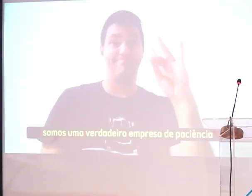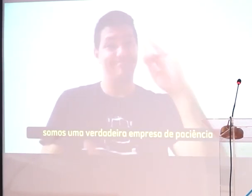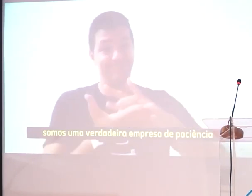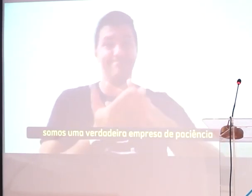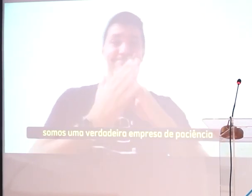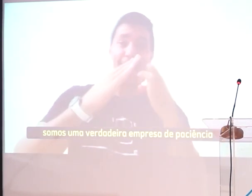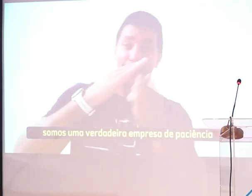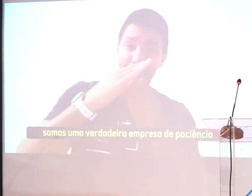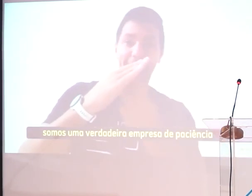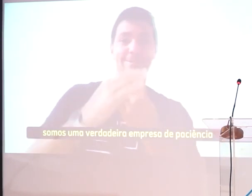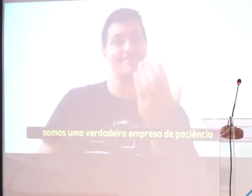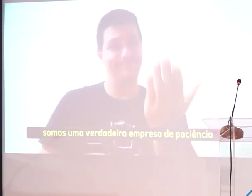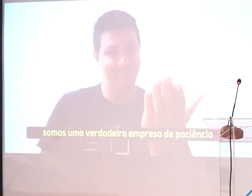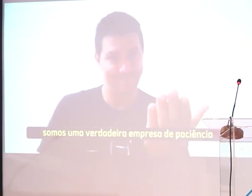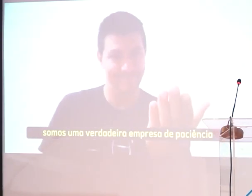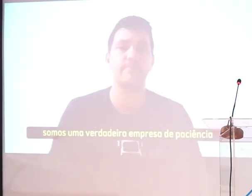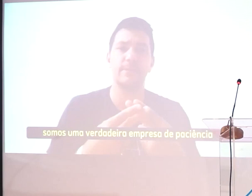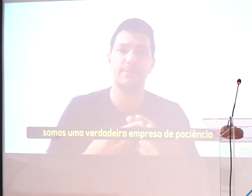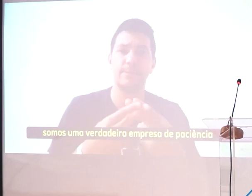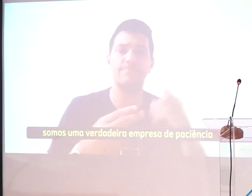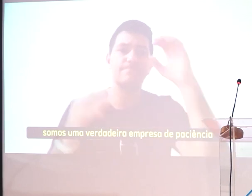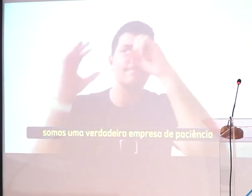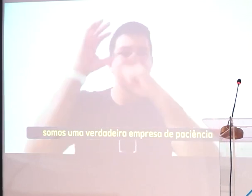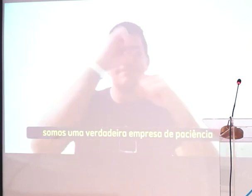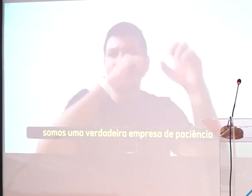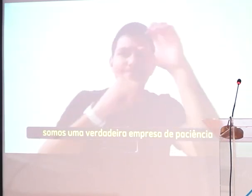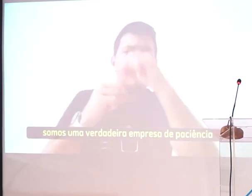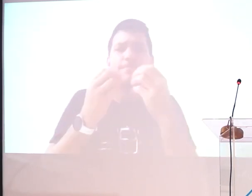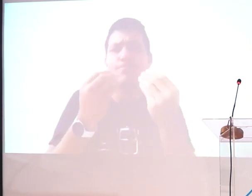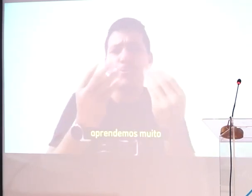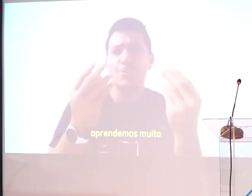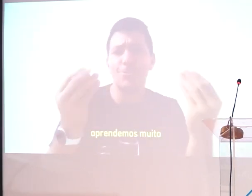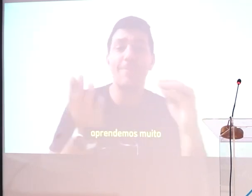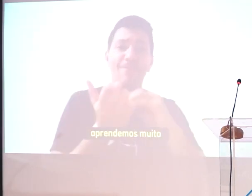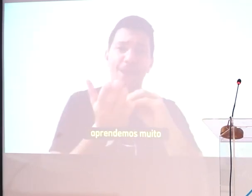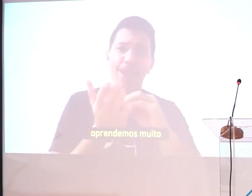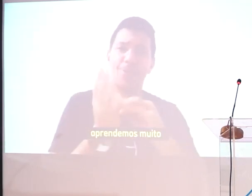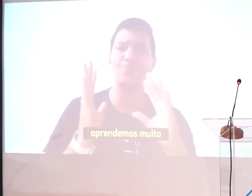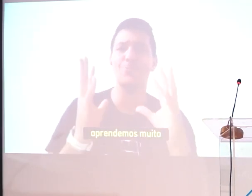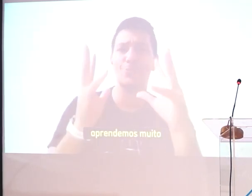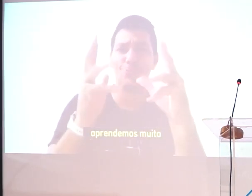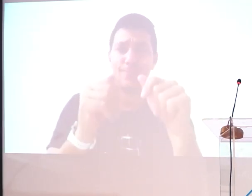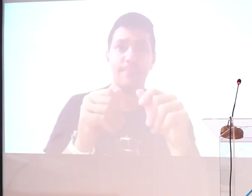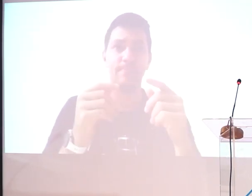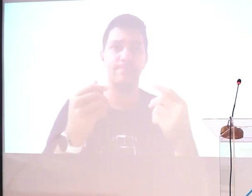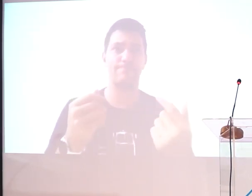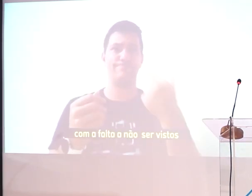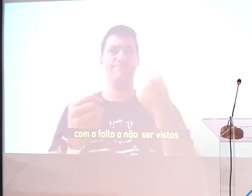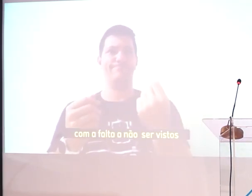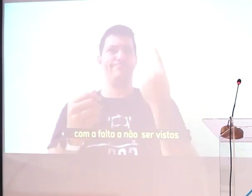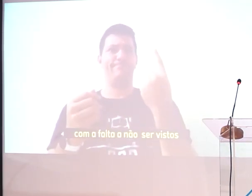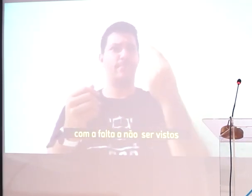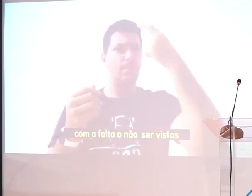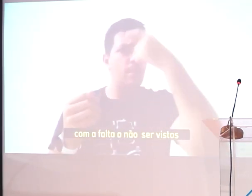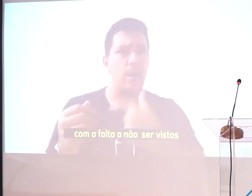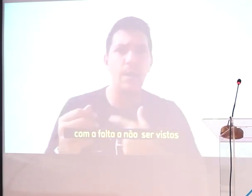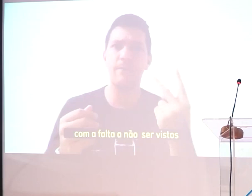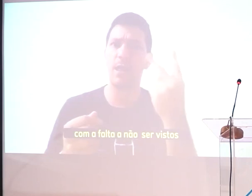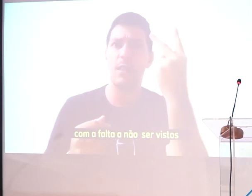somos uma verdadeira empresa de paciência. Aprendemos muito com a falta